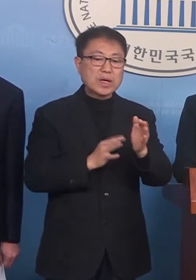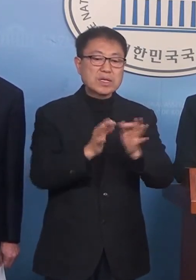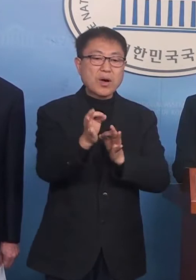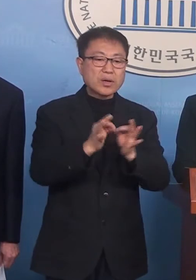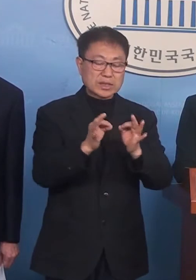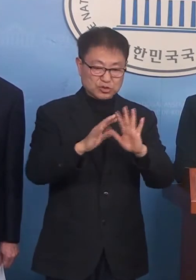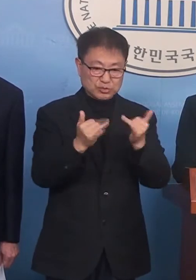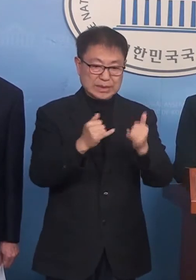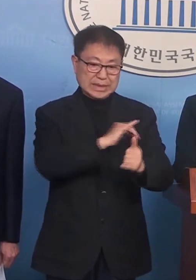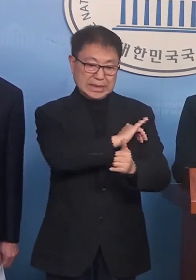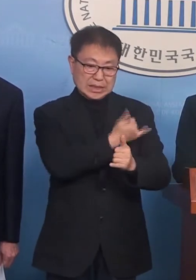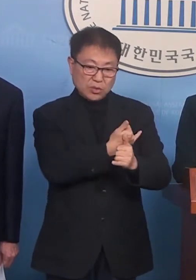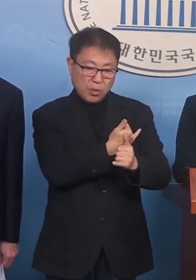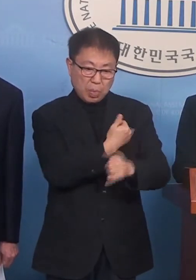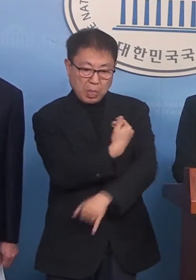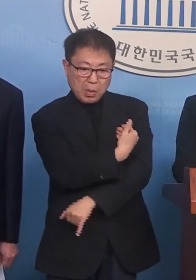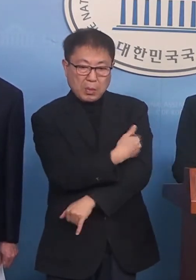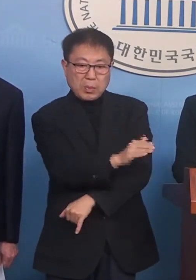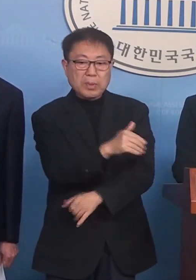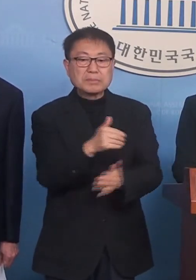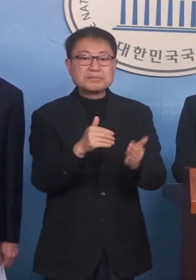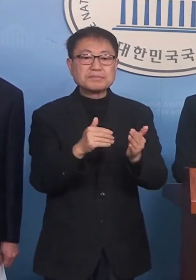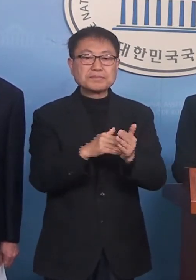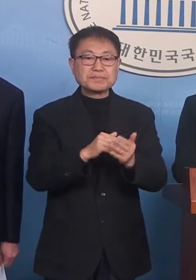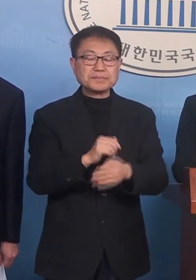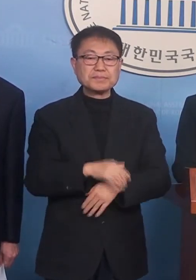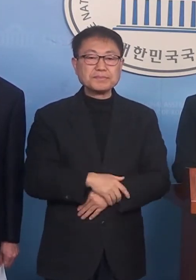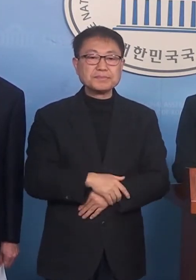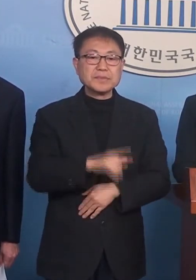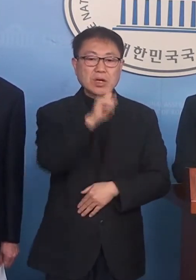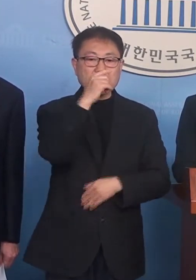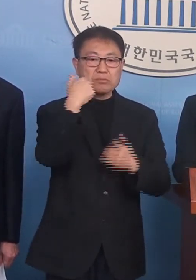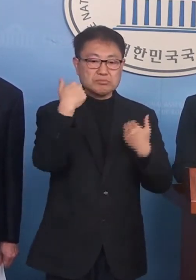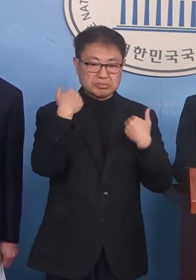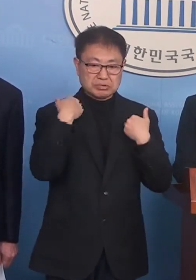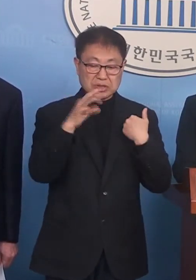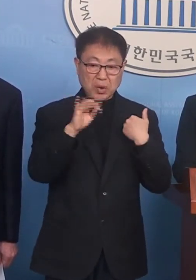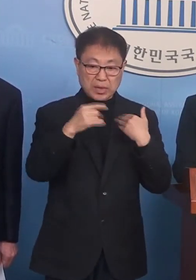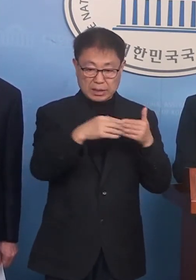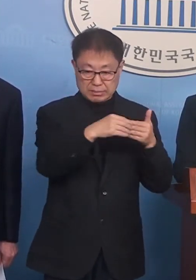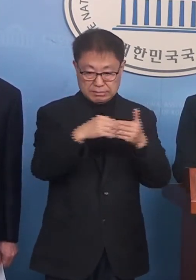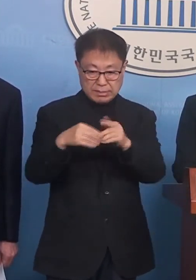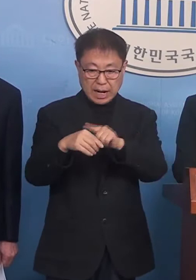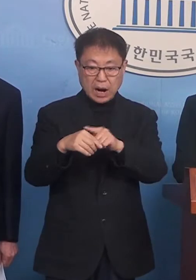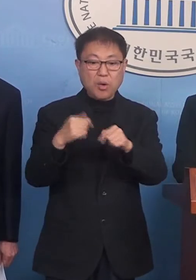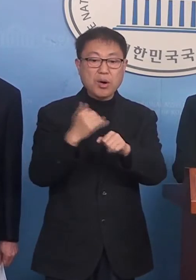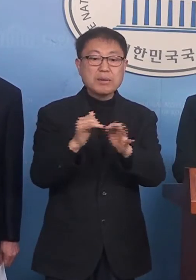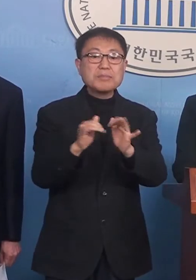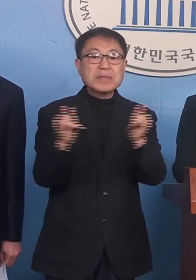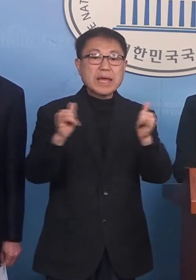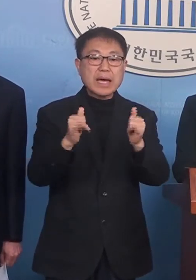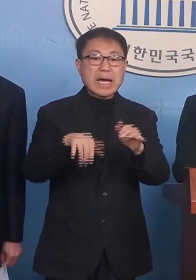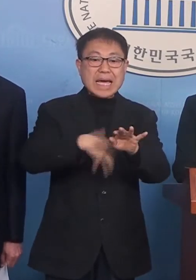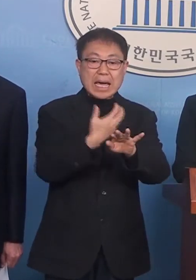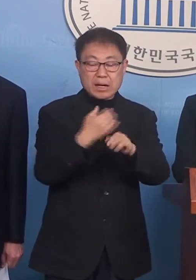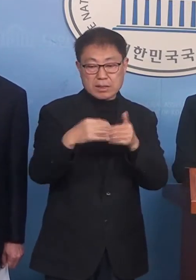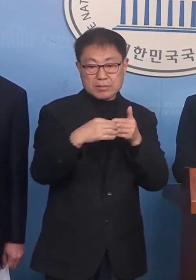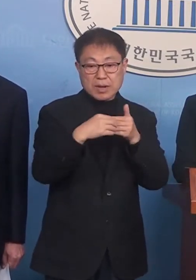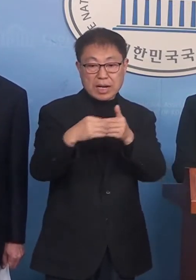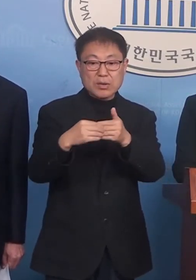그리고 국민들의 인권은 뒷전으로 밀려났습니다. 정부 여당을 견인하고 채찍질하며 민생과 개혁을 밀고